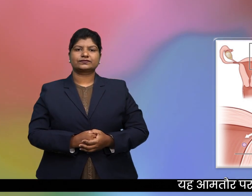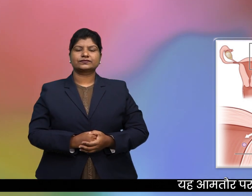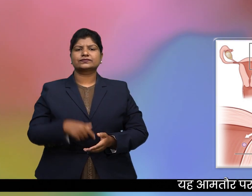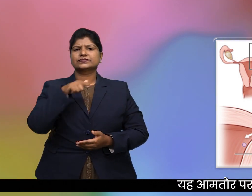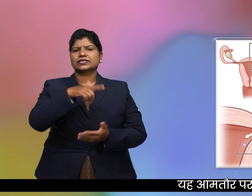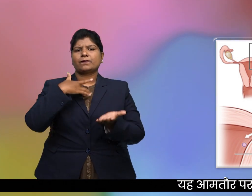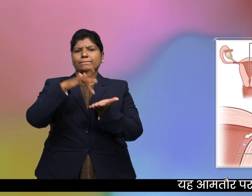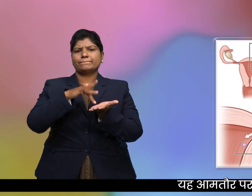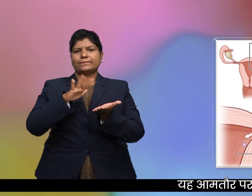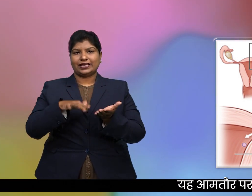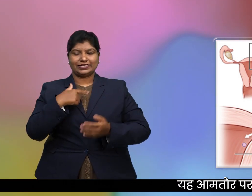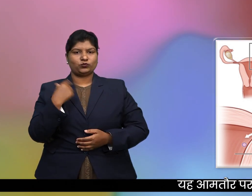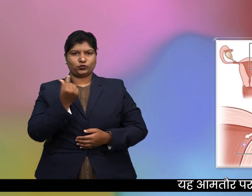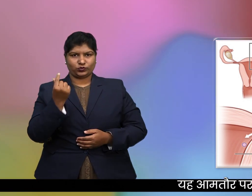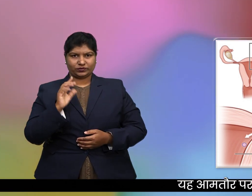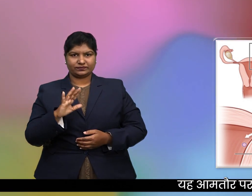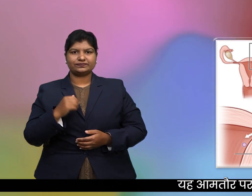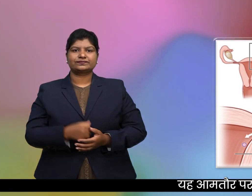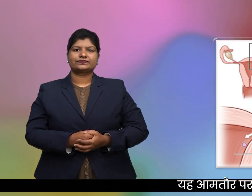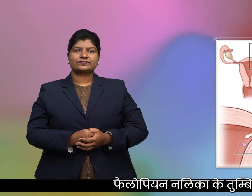यह अमान तौर पर